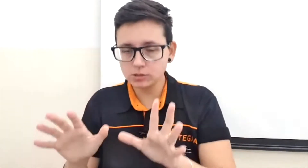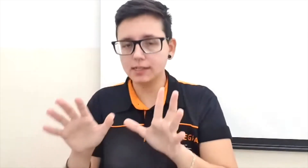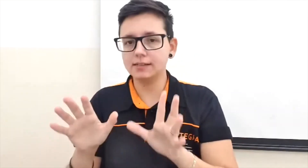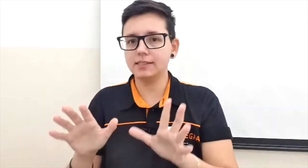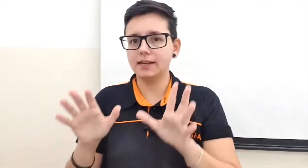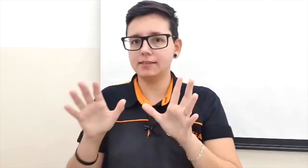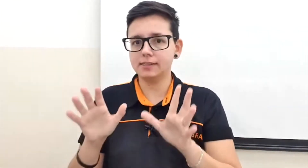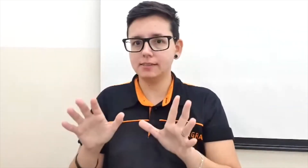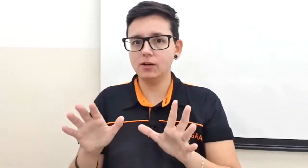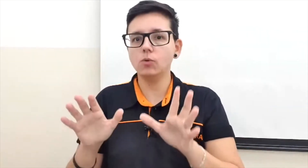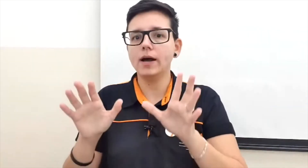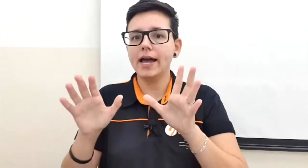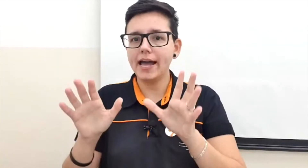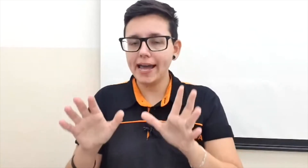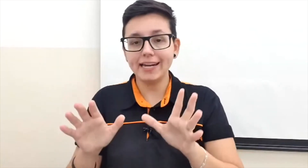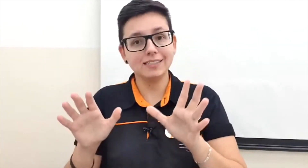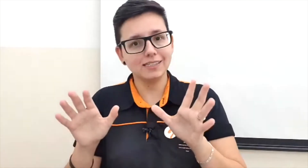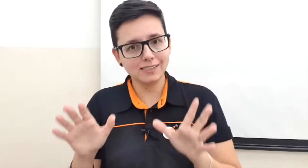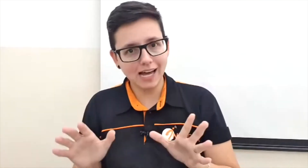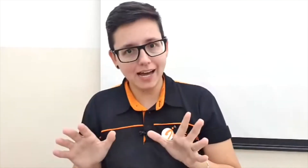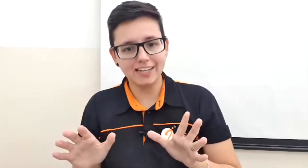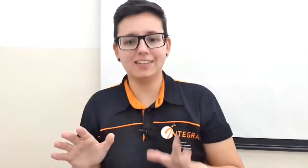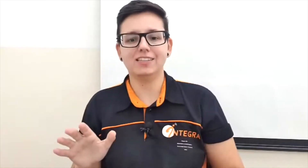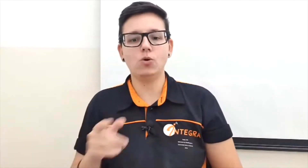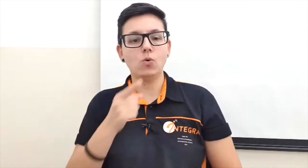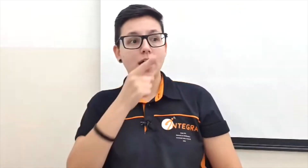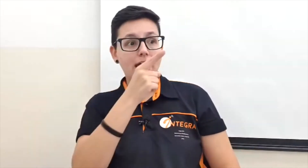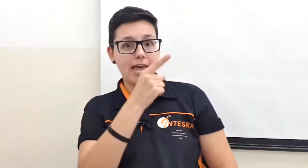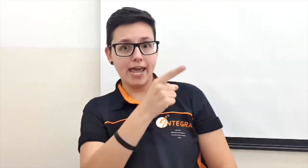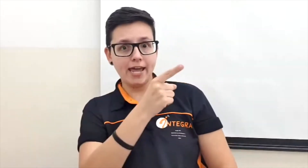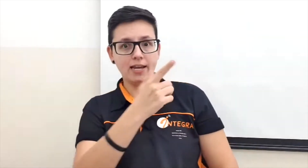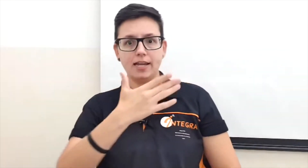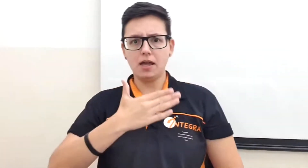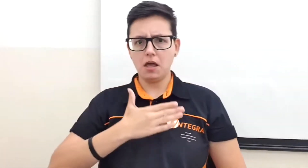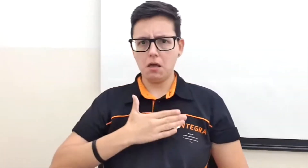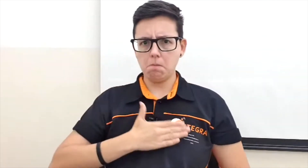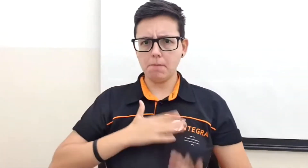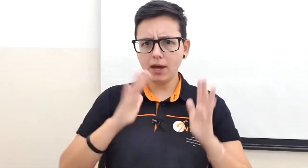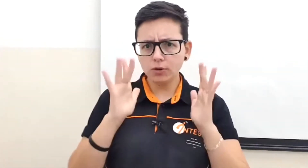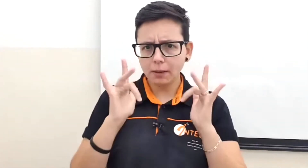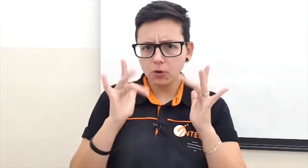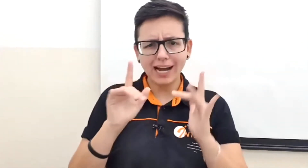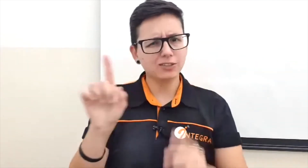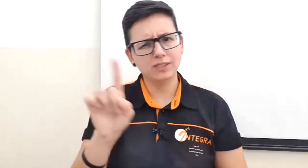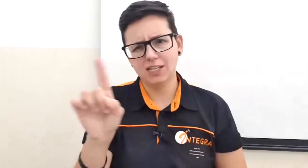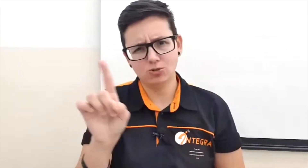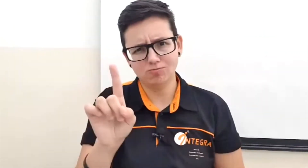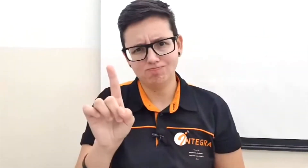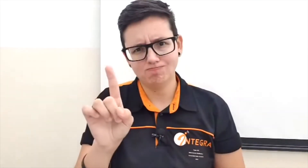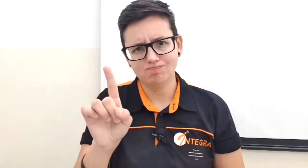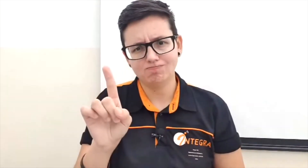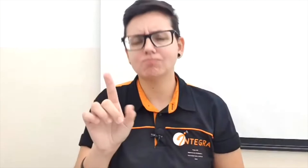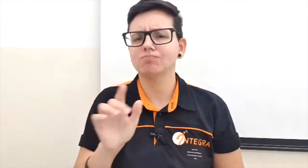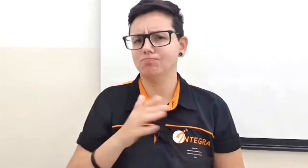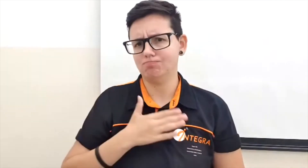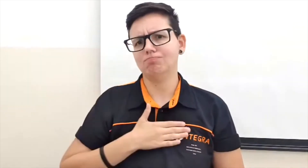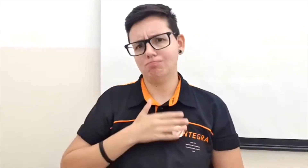na sinalização é necessária. Então, ele, meu namorado, não.